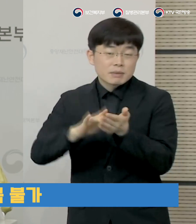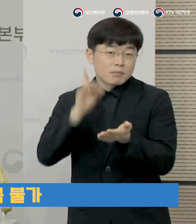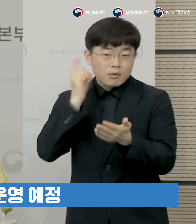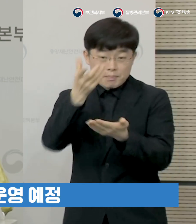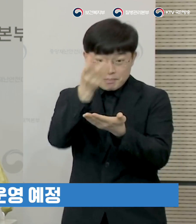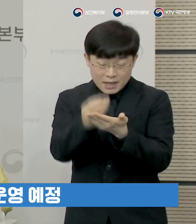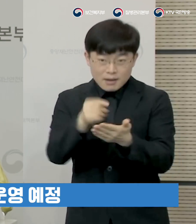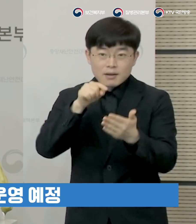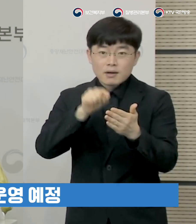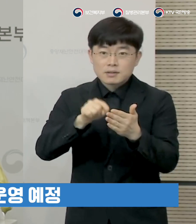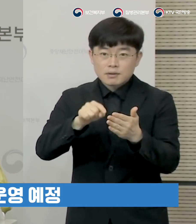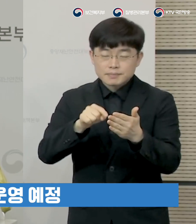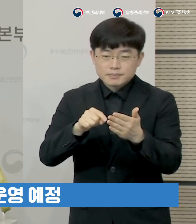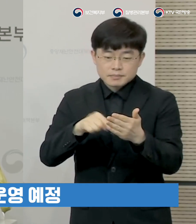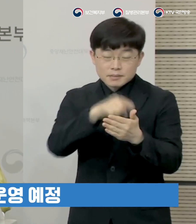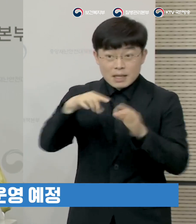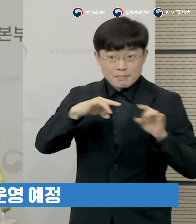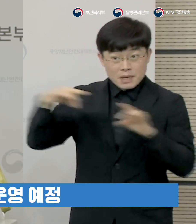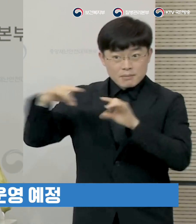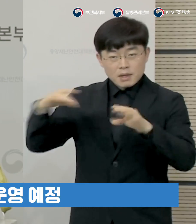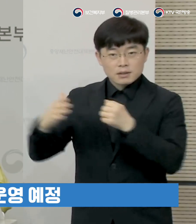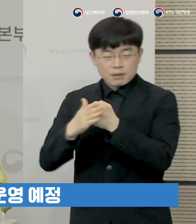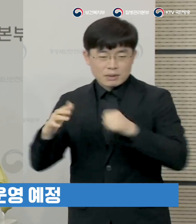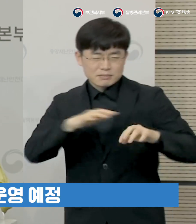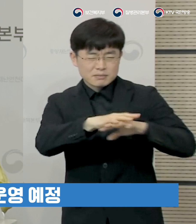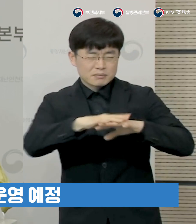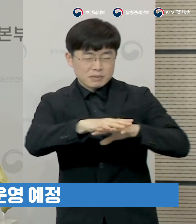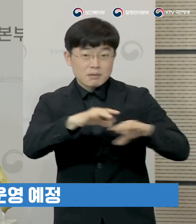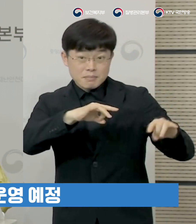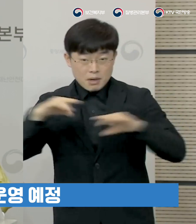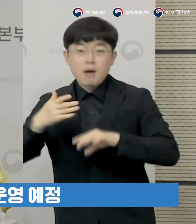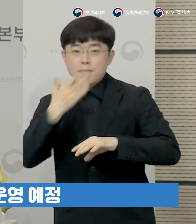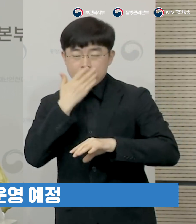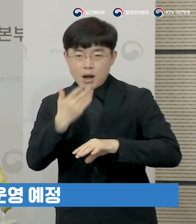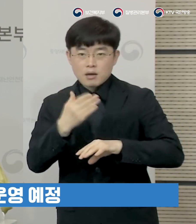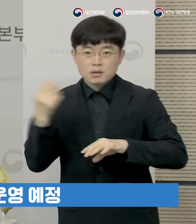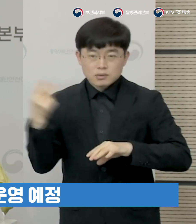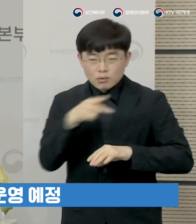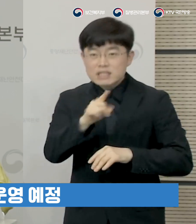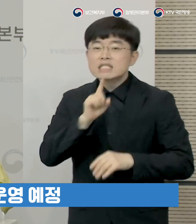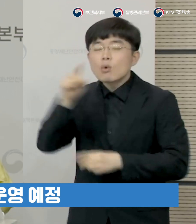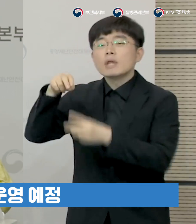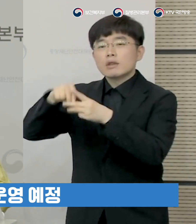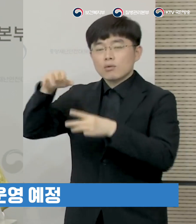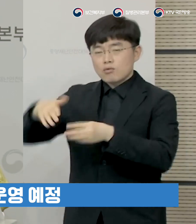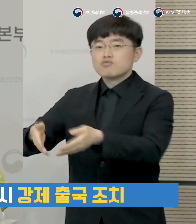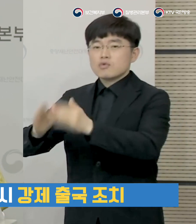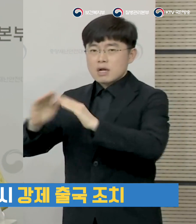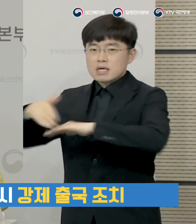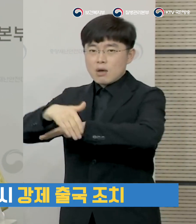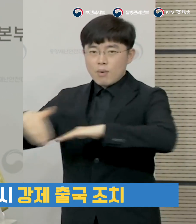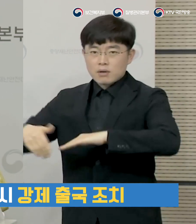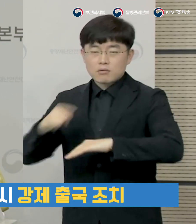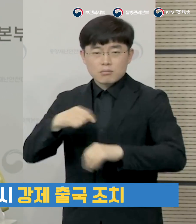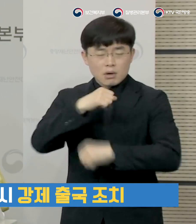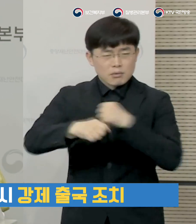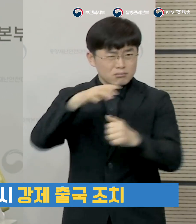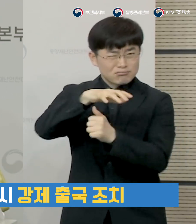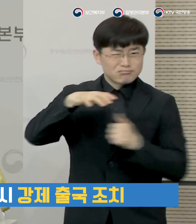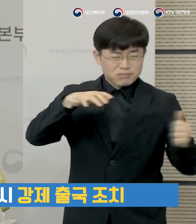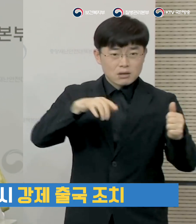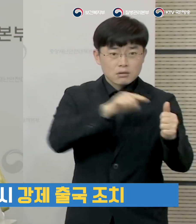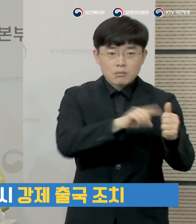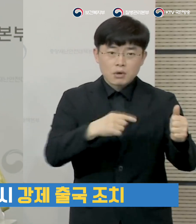그리고 모든 지자체에 자가격리 이탈 신고 센터도 개설해서 운영할 것입니다. 그리고 그 무단 이탈의